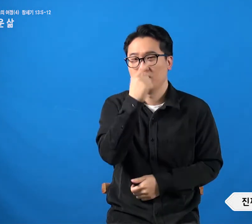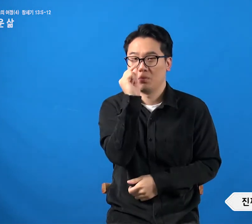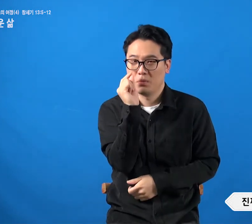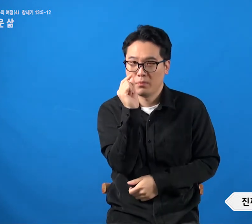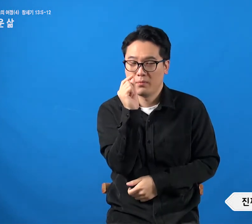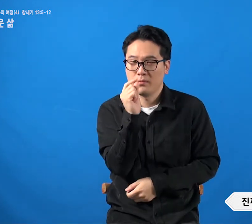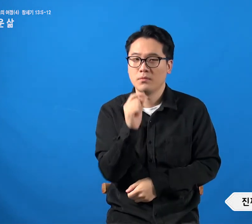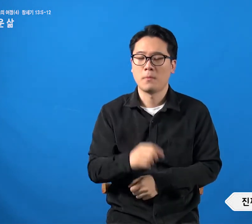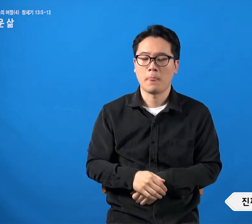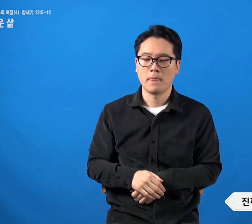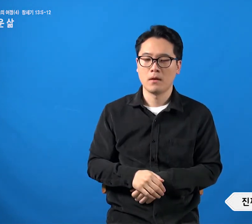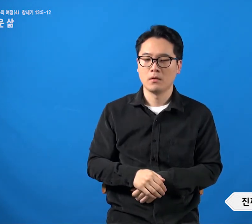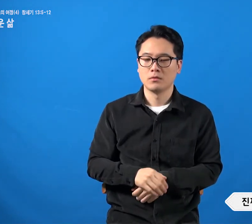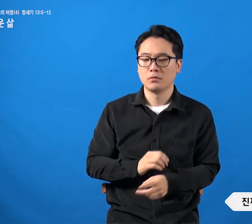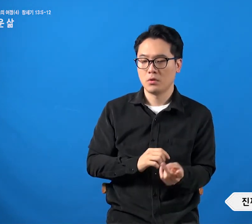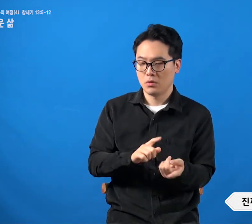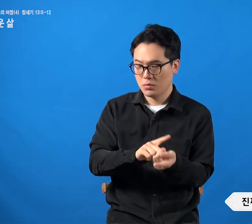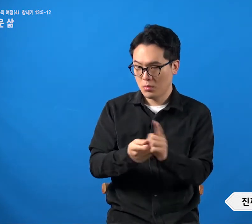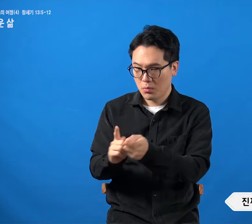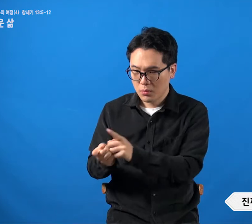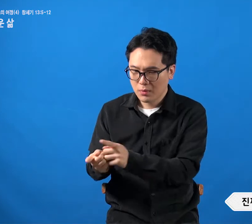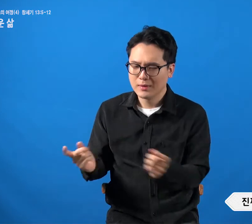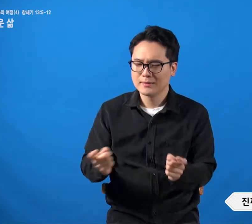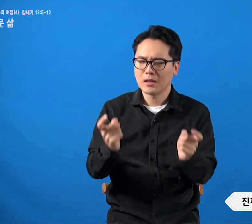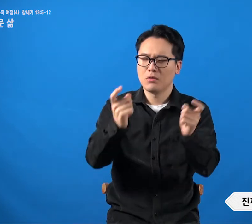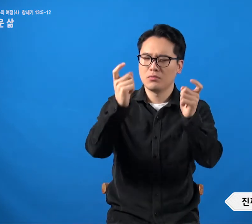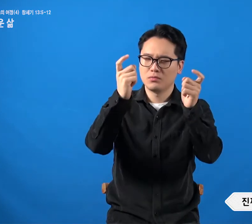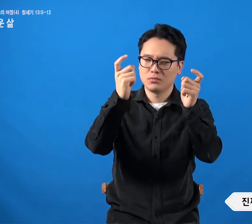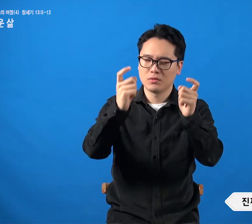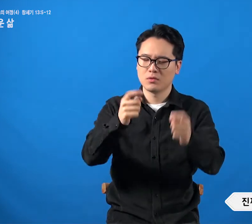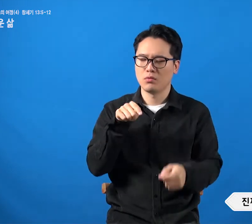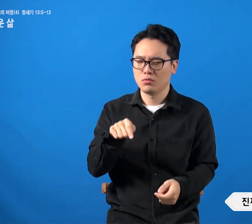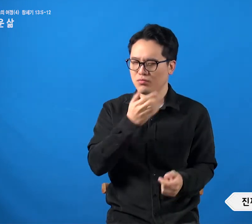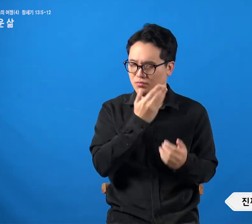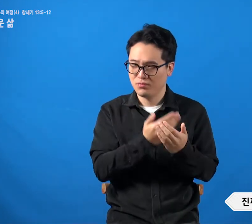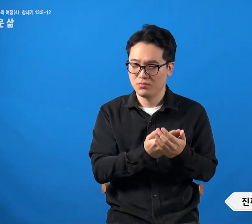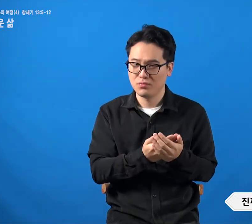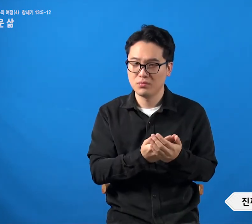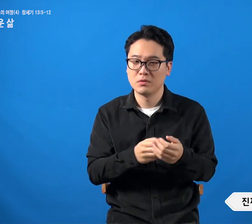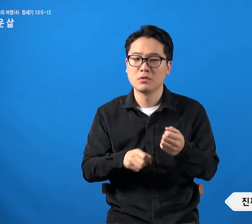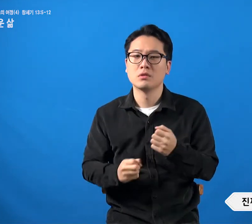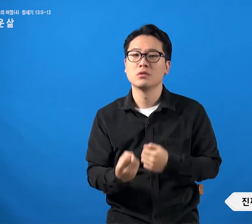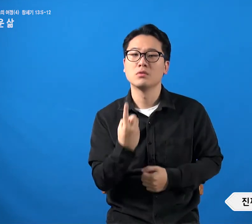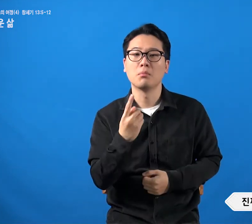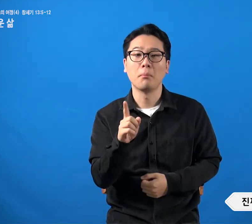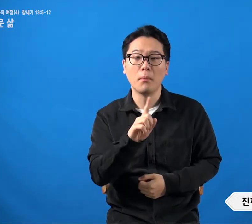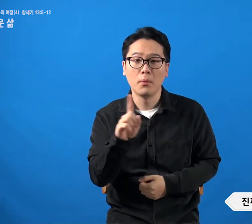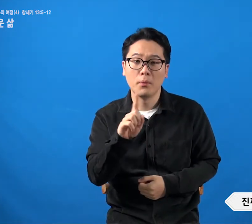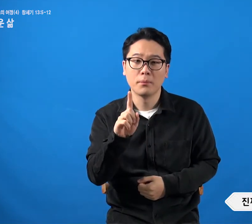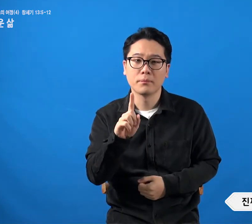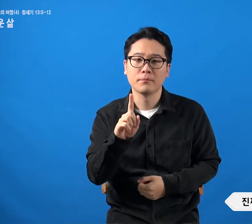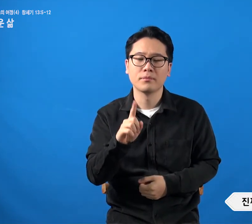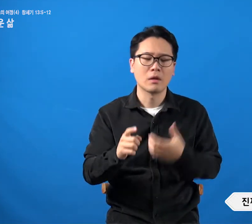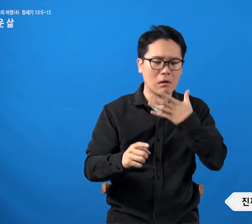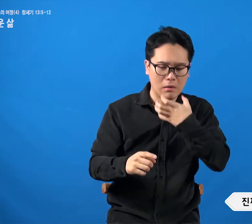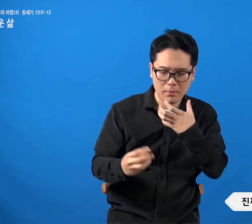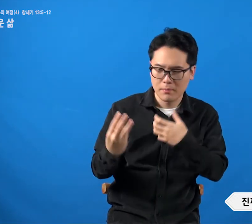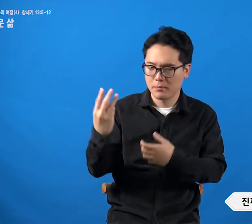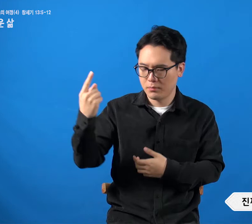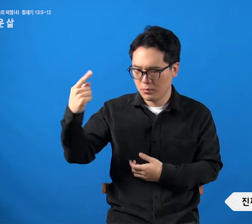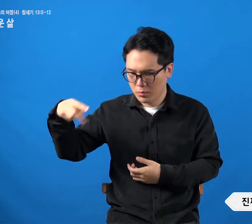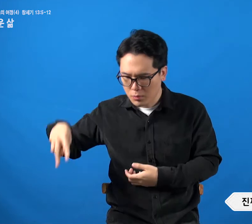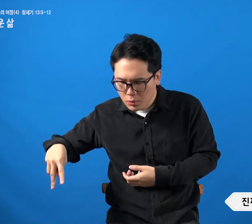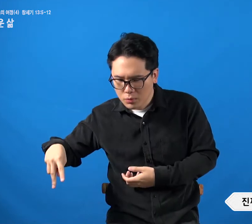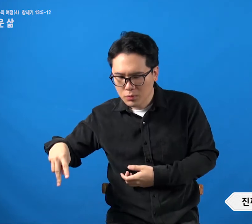그들이 싸웠던, 그들이 분쟁했던 중요한 것은 아브라함과 롯의 관계도 아니라 그의 목자들